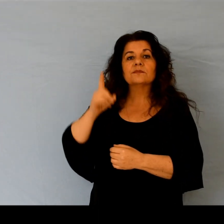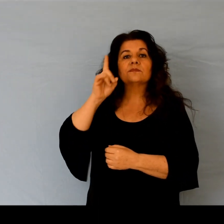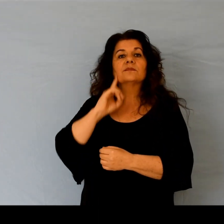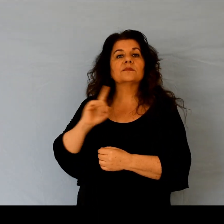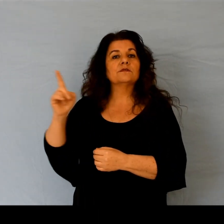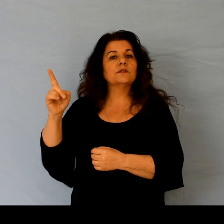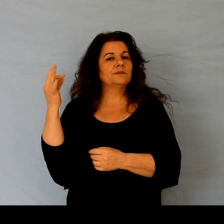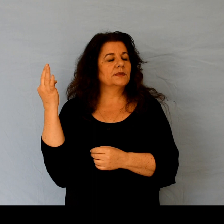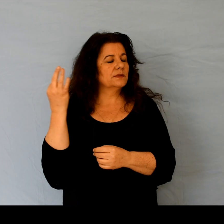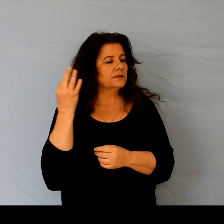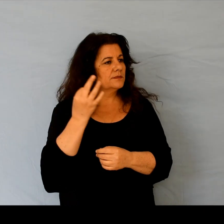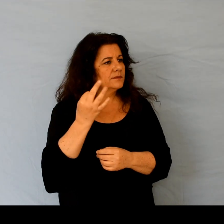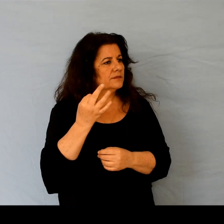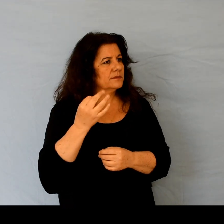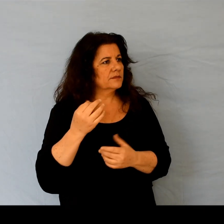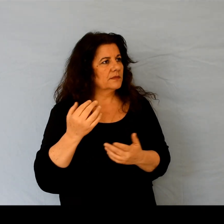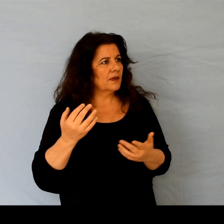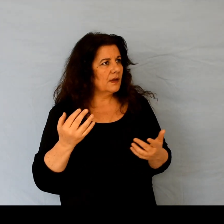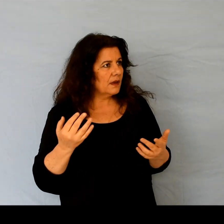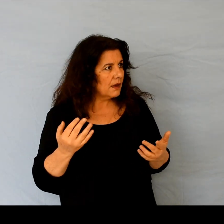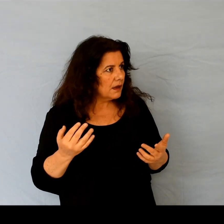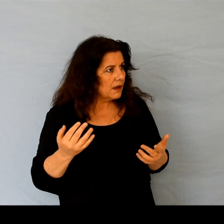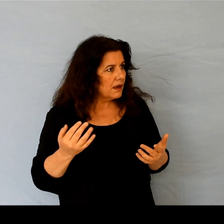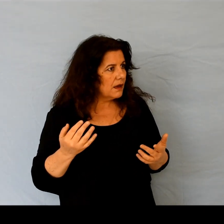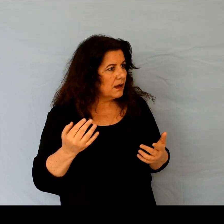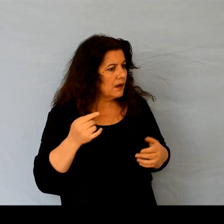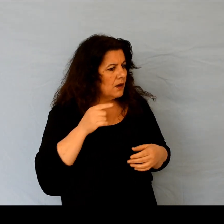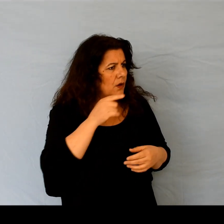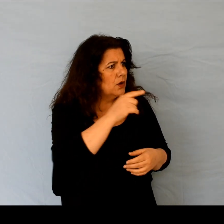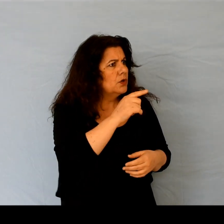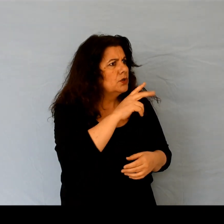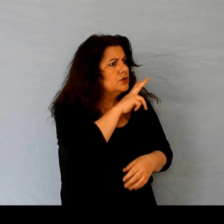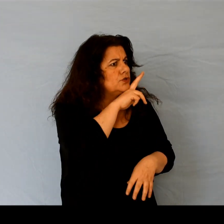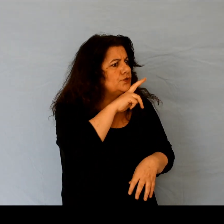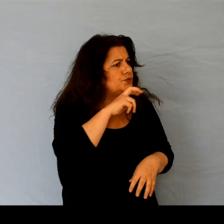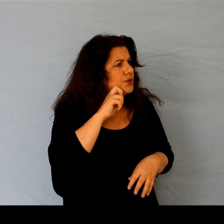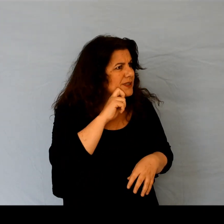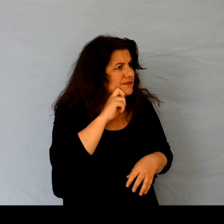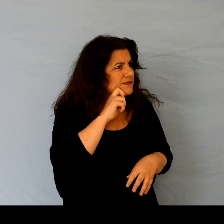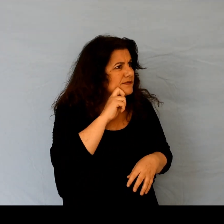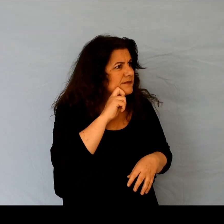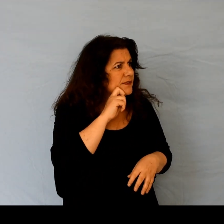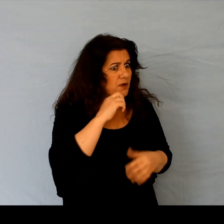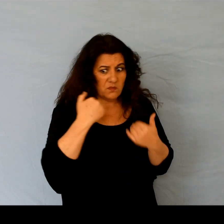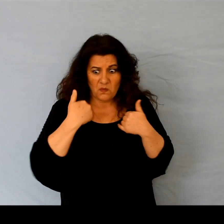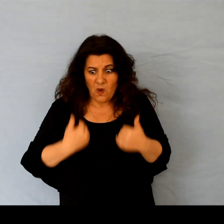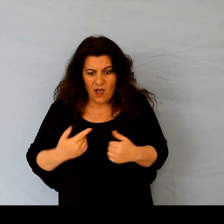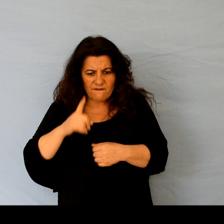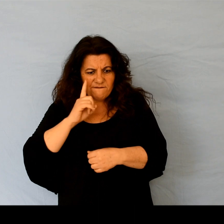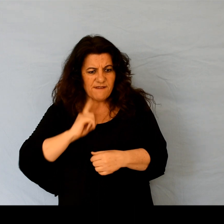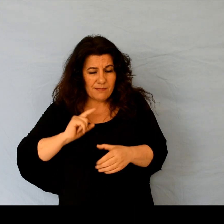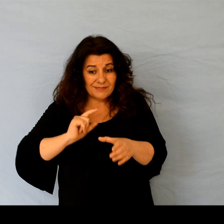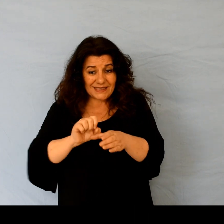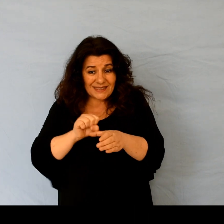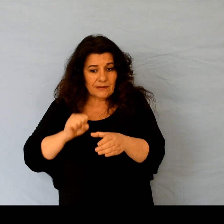dit : « Comment ? Toi, un Juif, tu me demandes à boire, à moi,